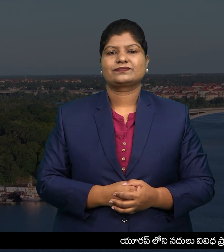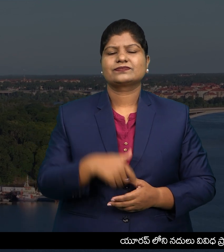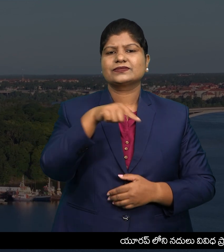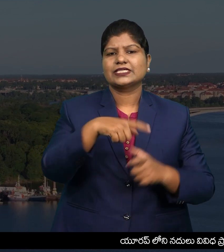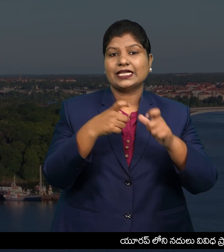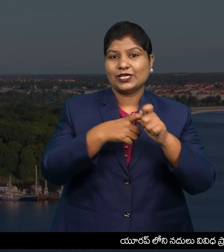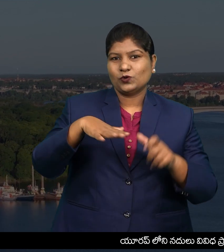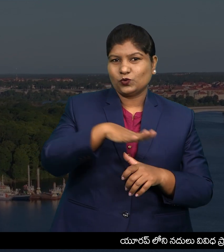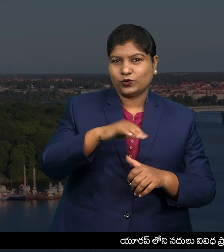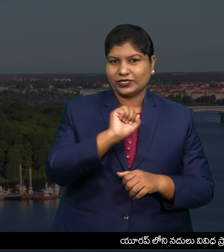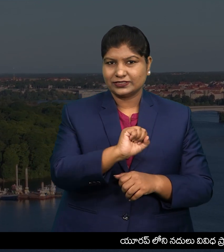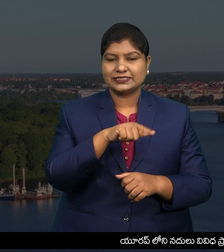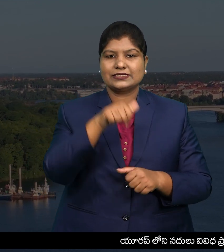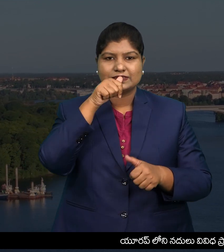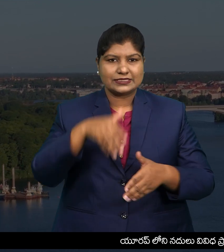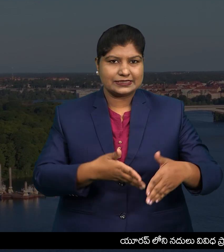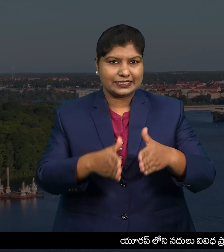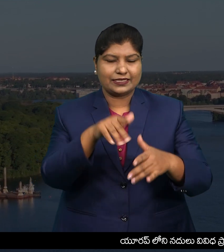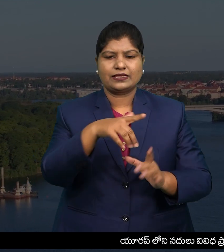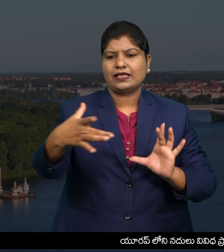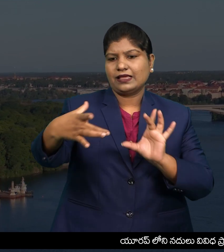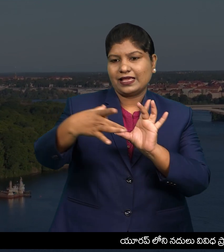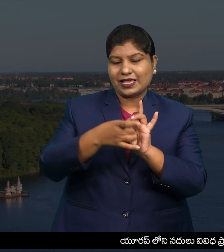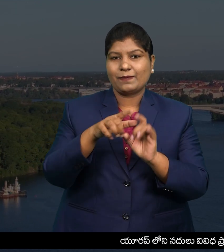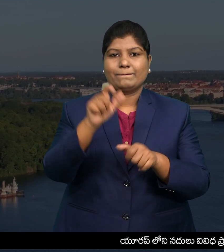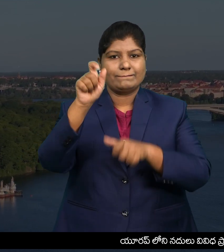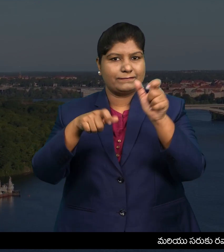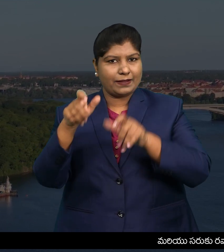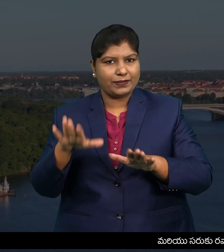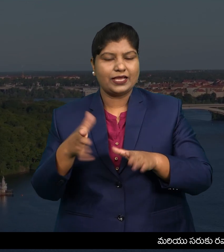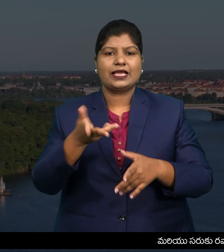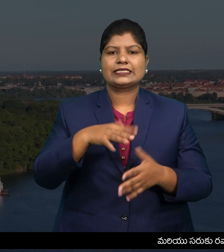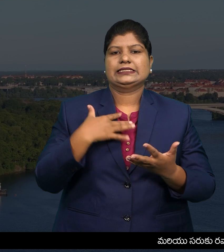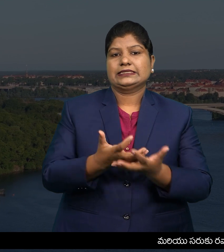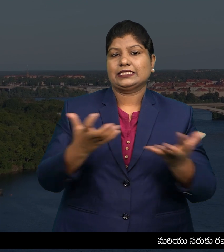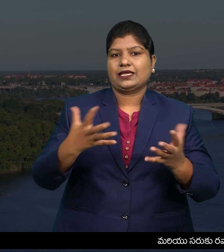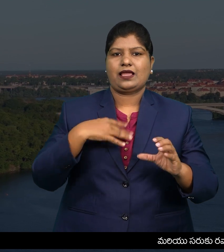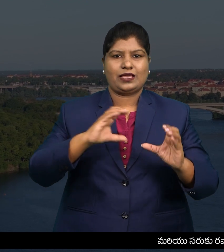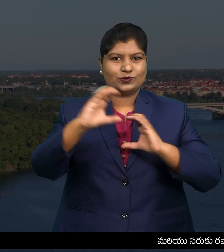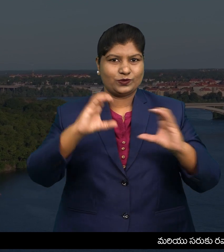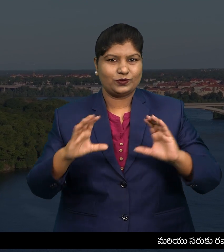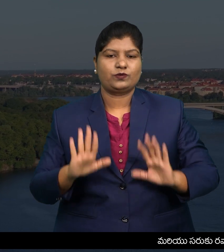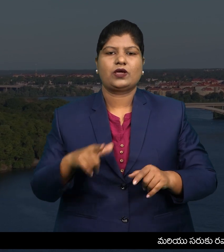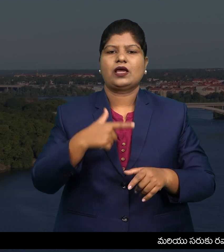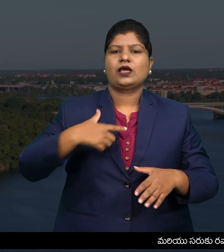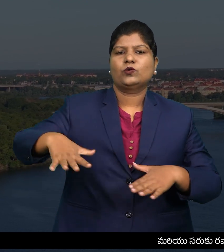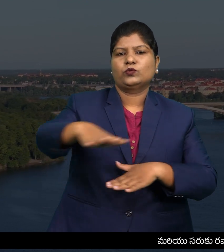యూరప్లోని నదులు వివిధ ప్రాంతాలలోని ప్రజలను అనుసంధానం చేస్తాయి మరియు సరుకు రవాణాకు చాలా